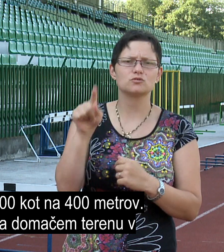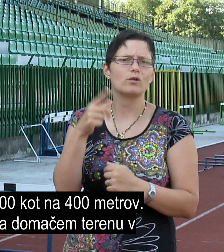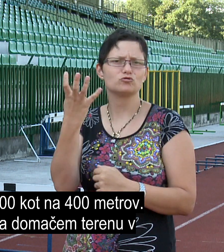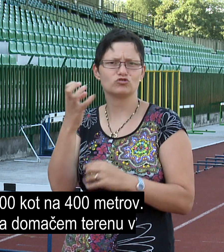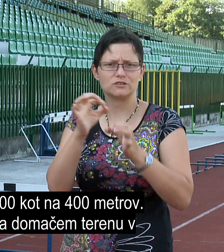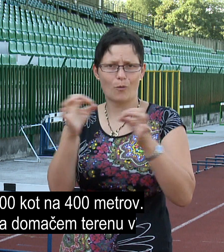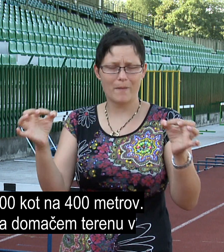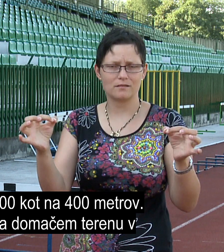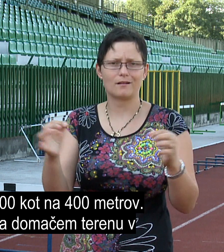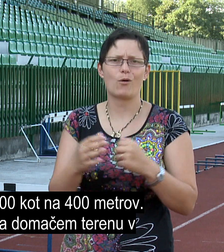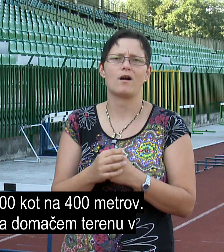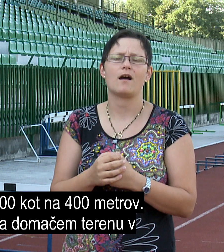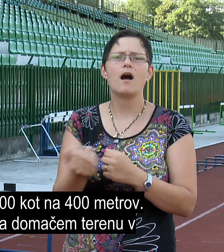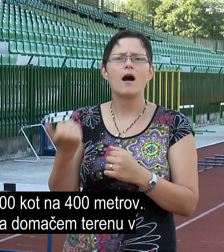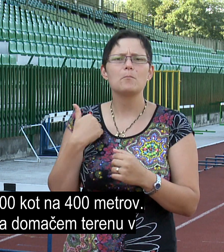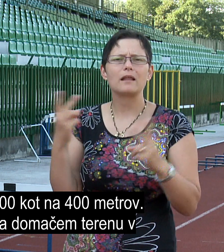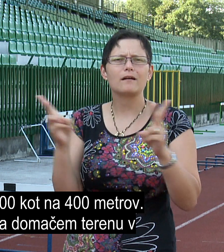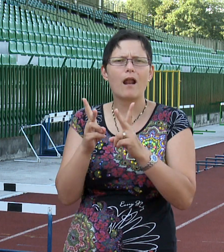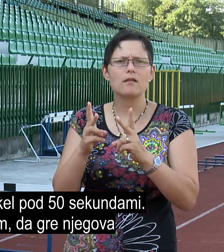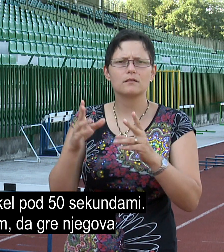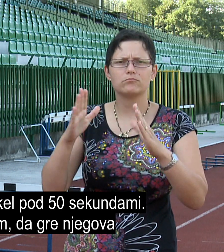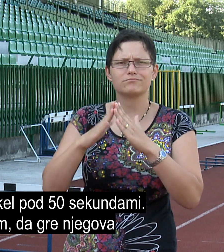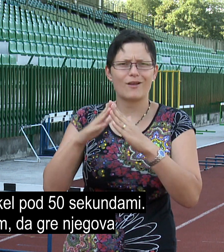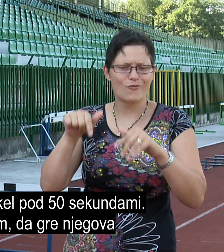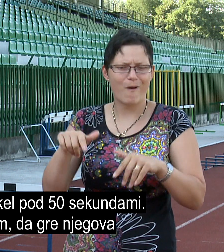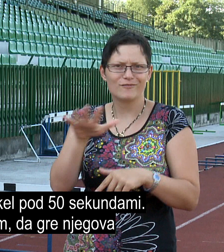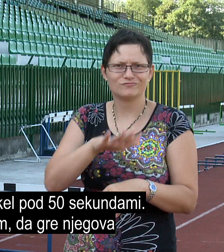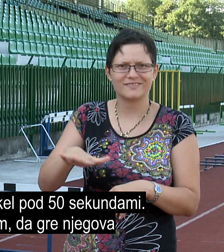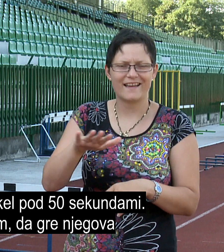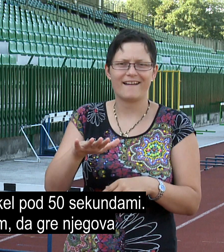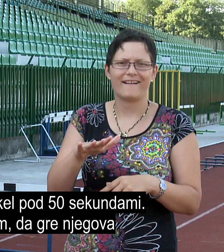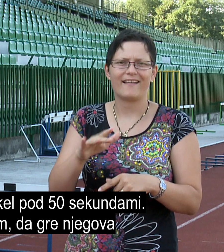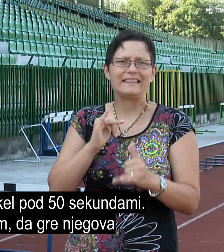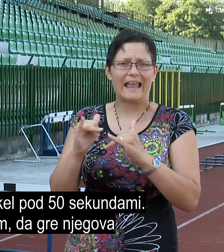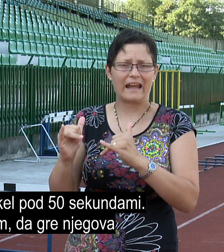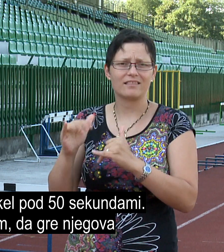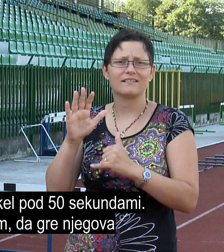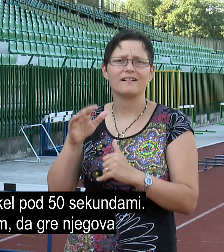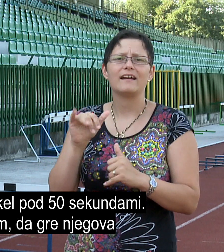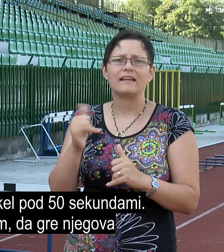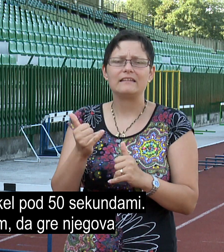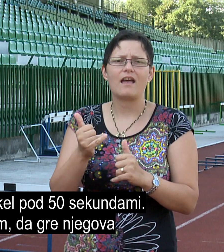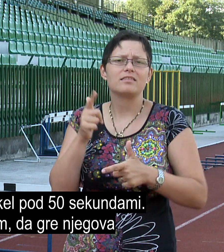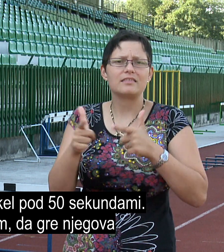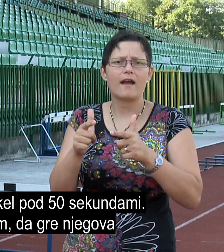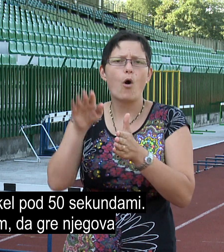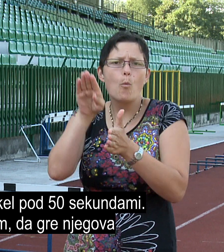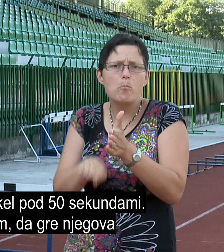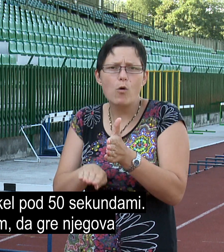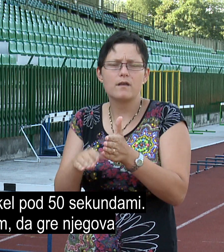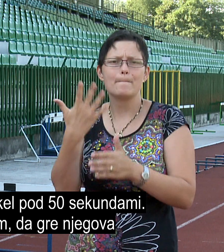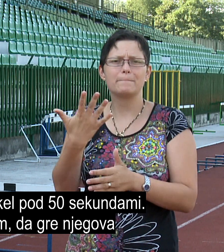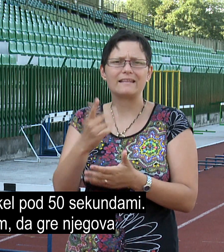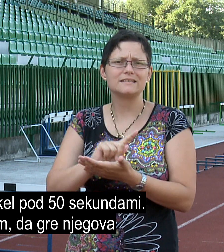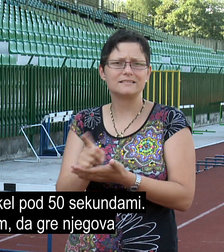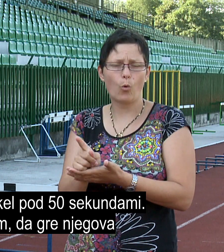metrov. Pred kratkim na domačem terenu v Velenju končno tekel pod 50 sekundami,